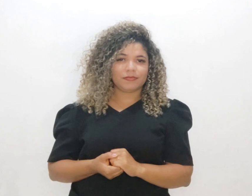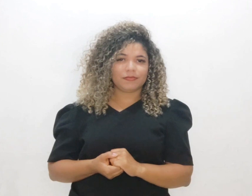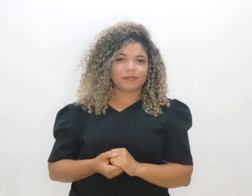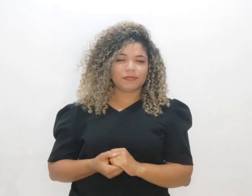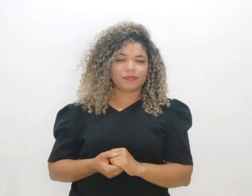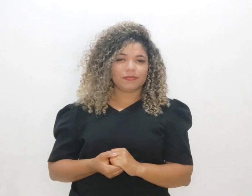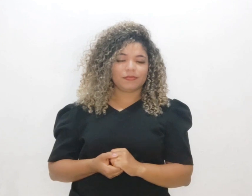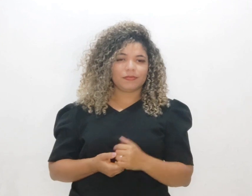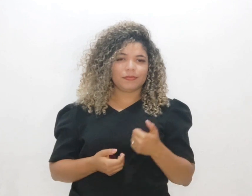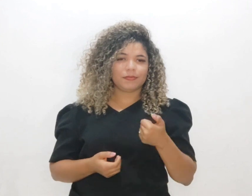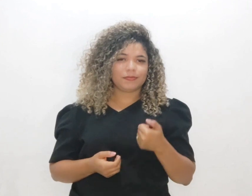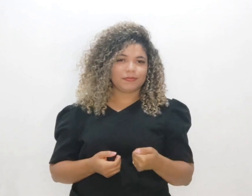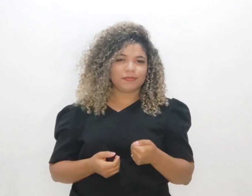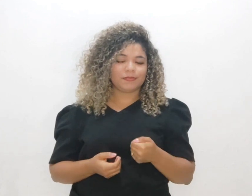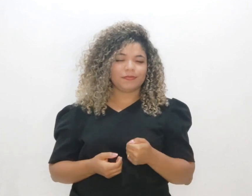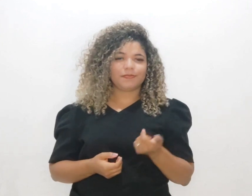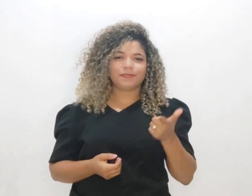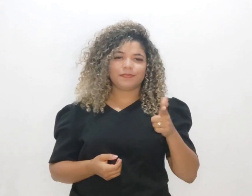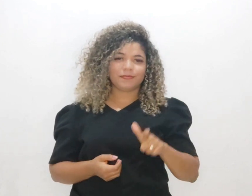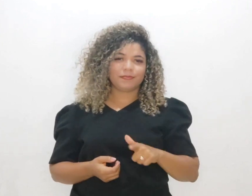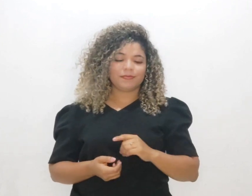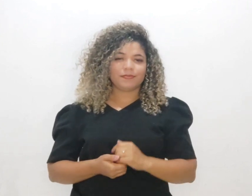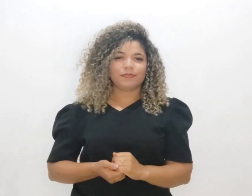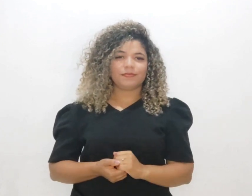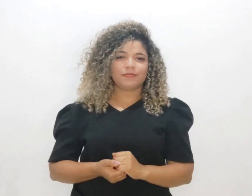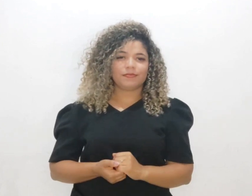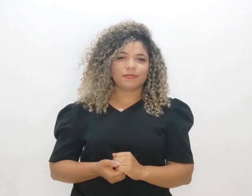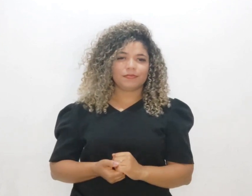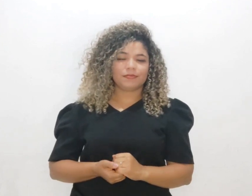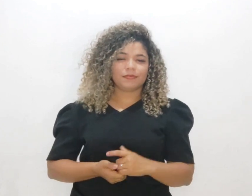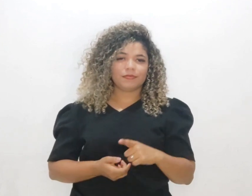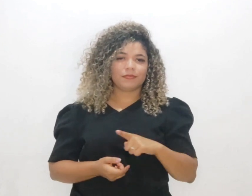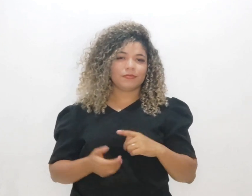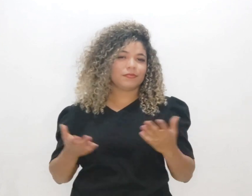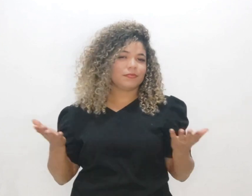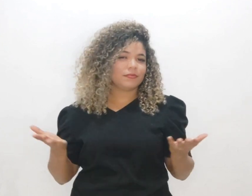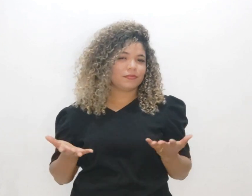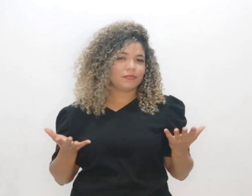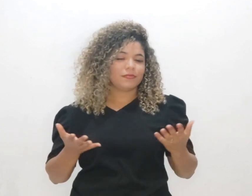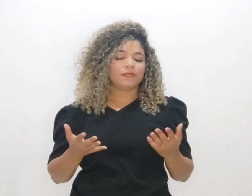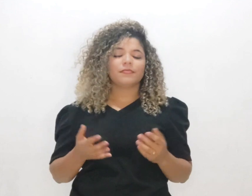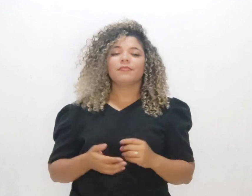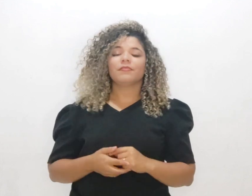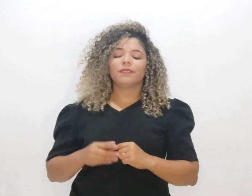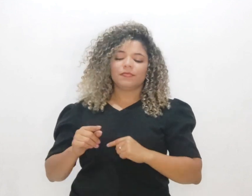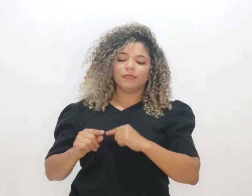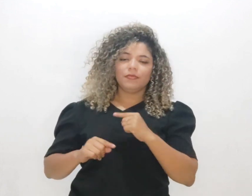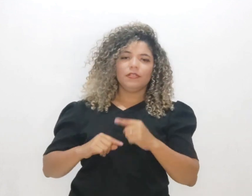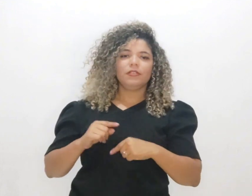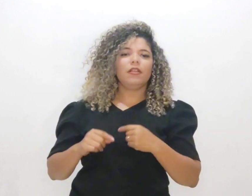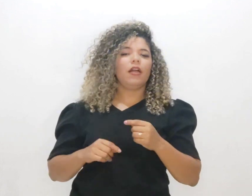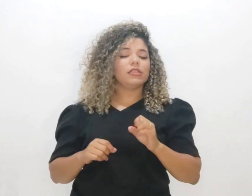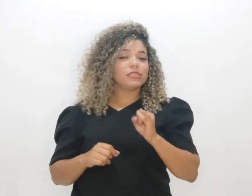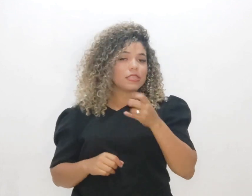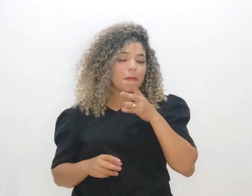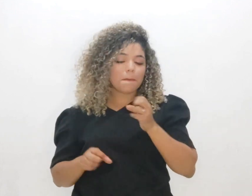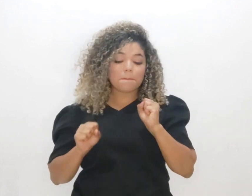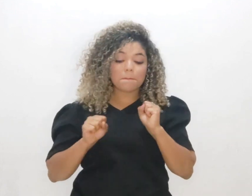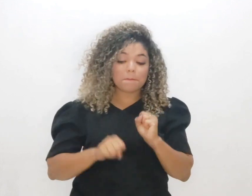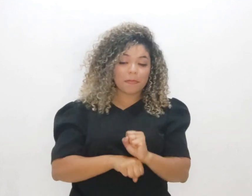Acionando o motor manual novamente, nós temos agora uma rotação, e se pararmos a barra,